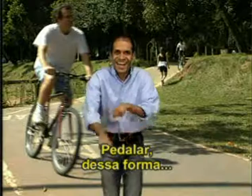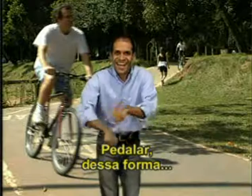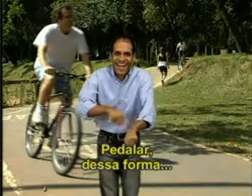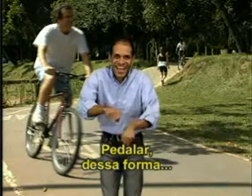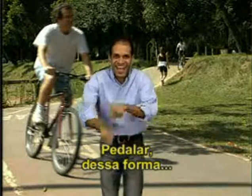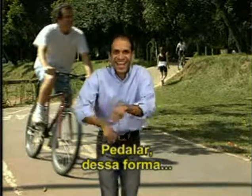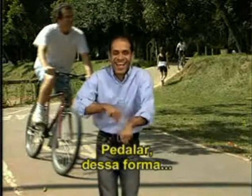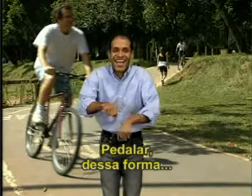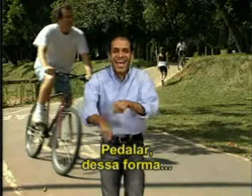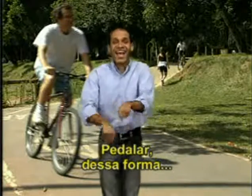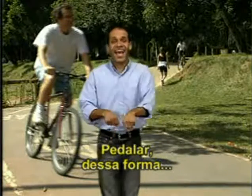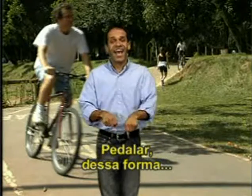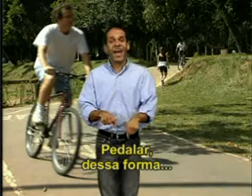Pedalar, dessa forma.